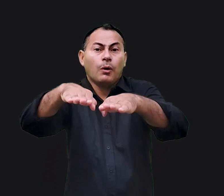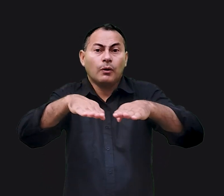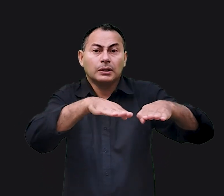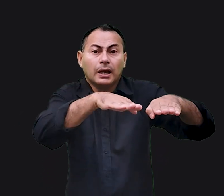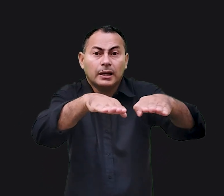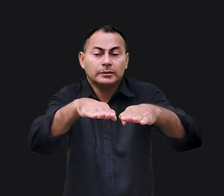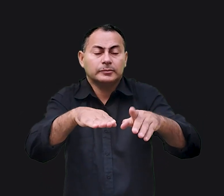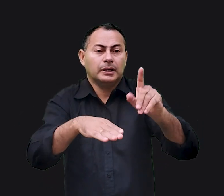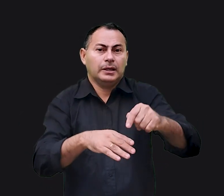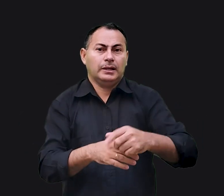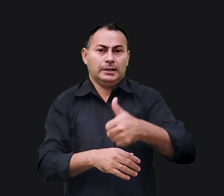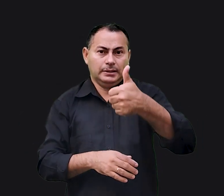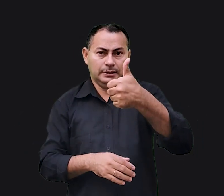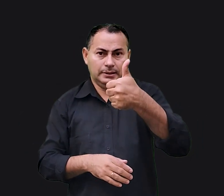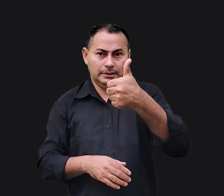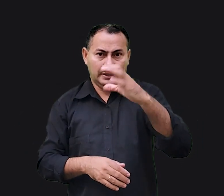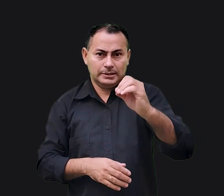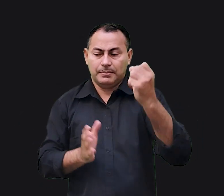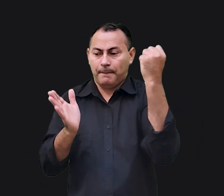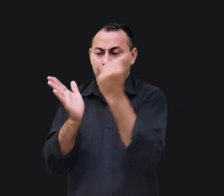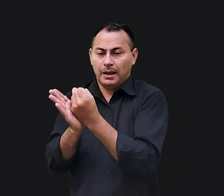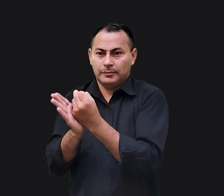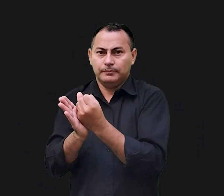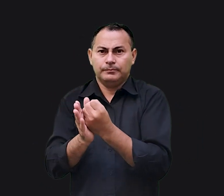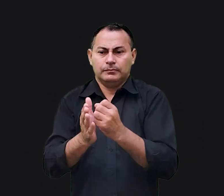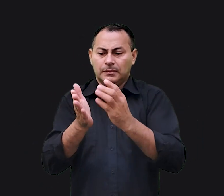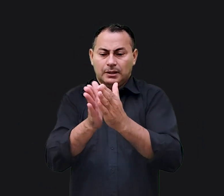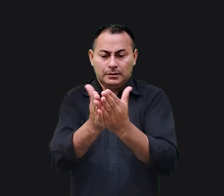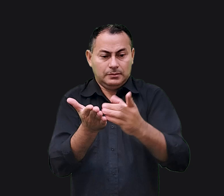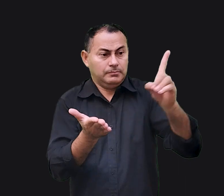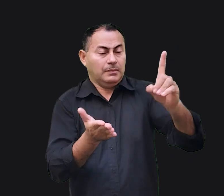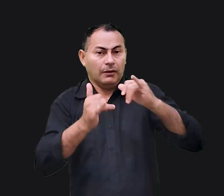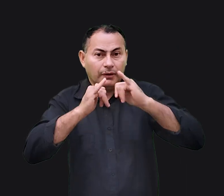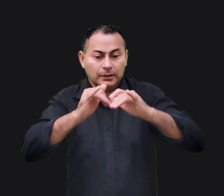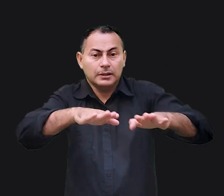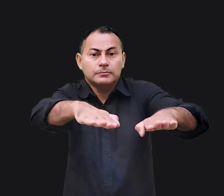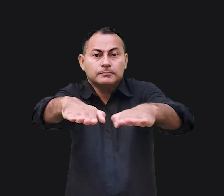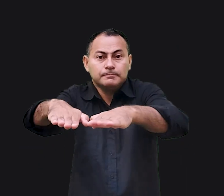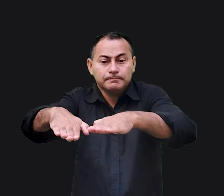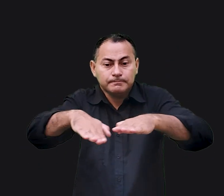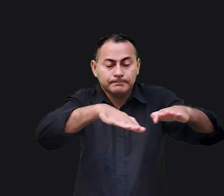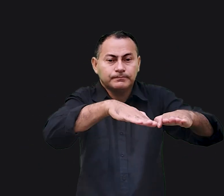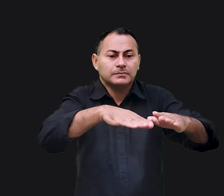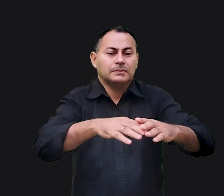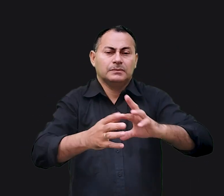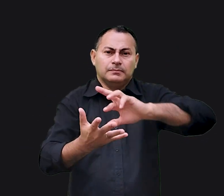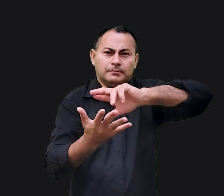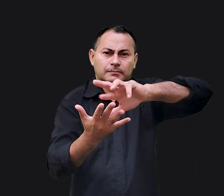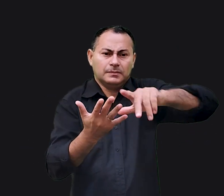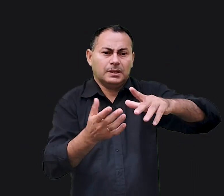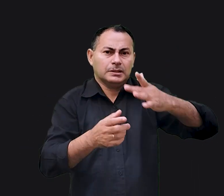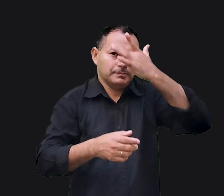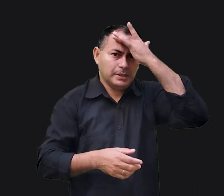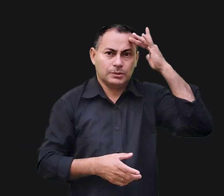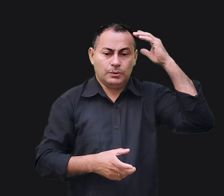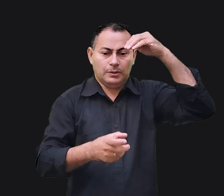Igualdade. Essa é a 10ª marca. As Escrituras pregam a igualdade absoluta dos diferentes membros do corpo de